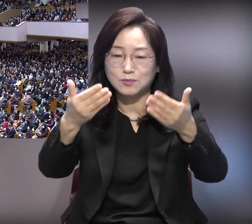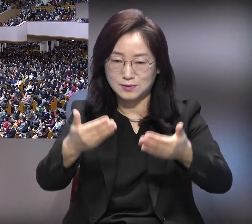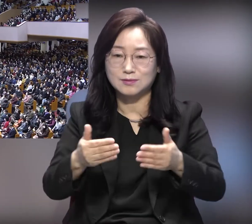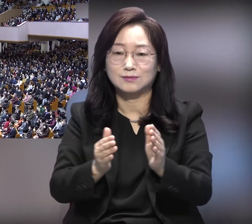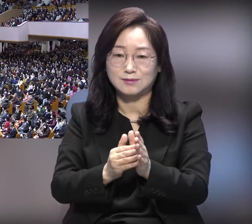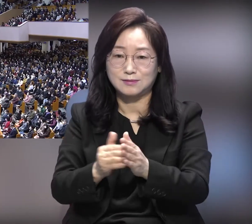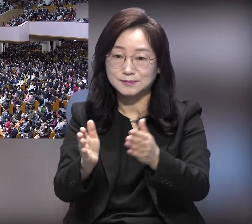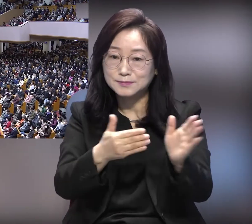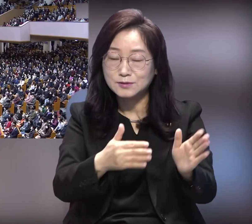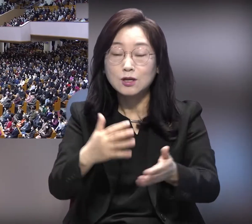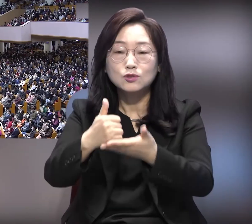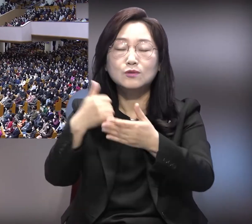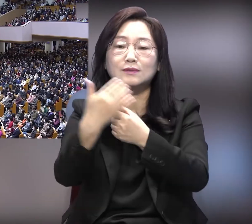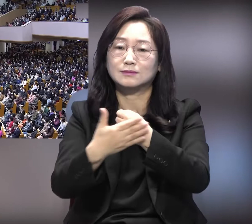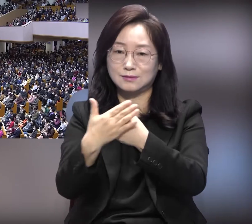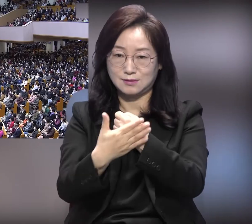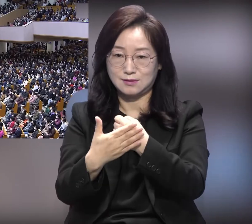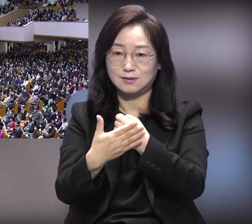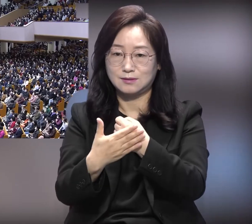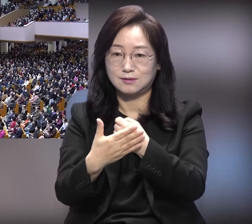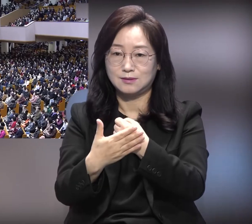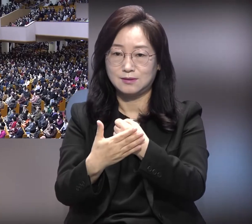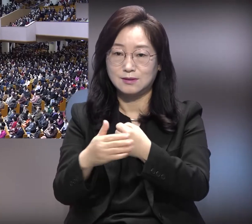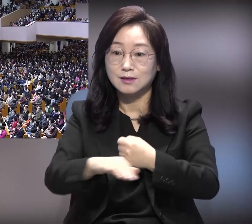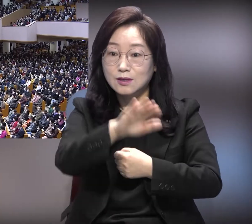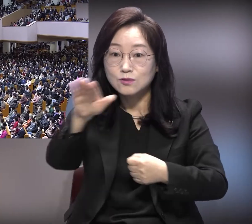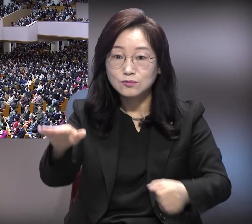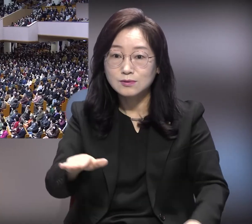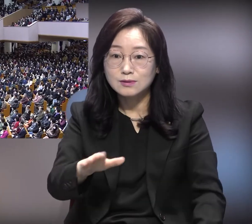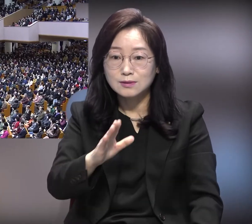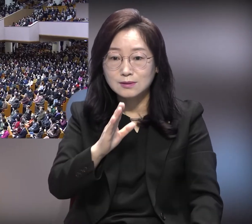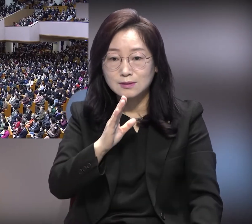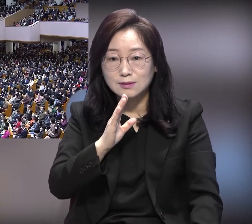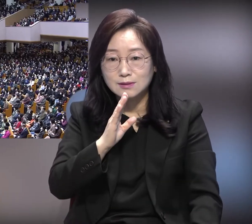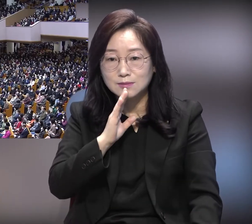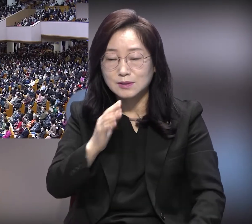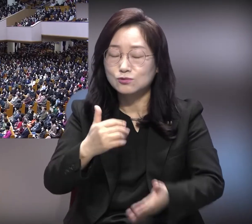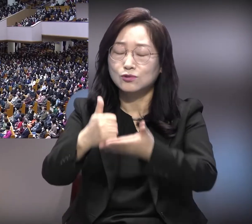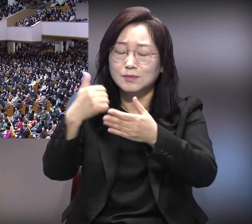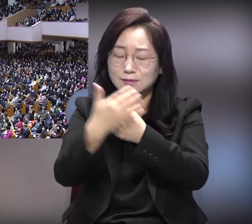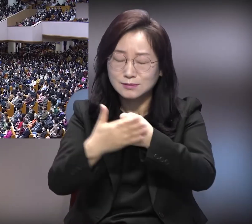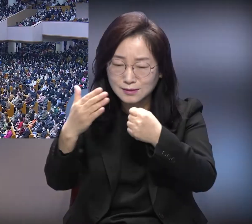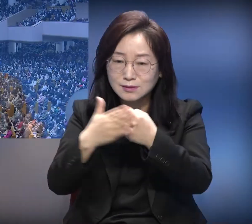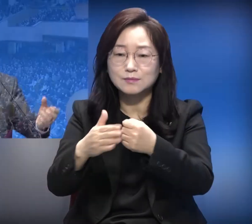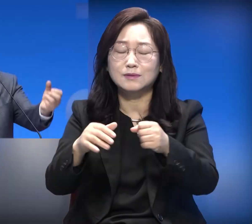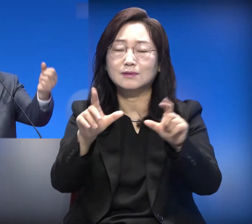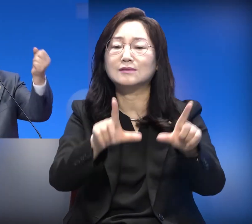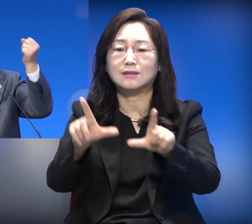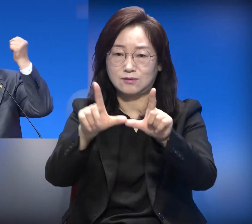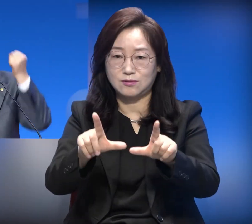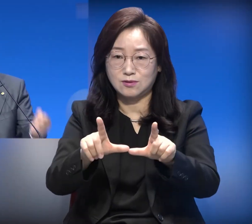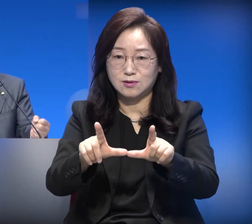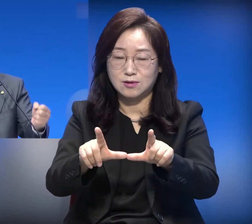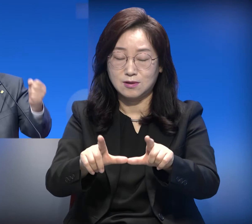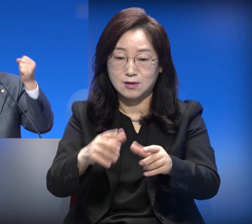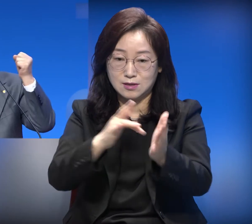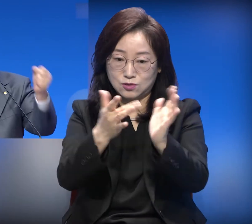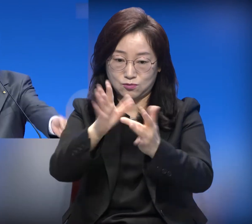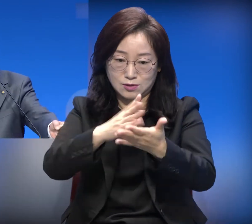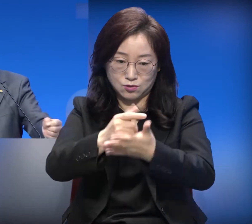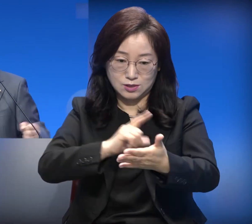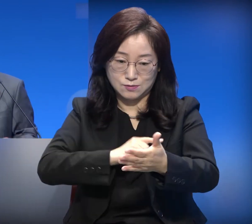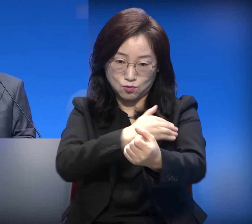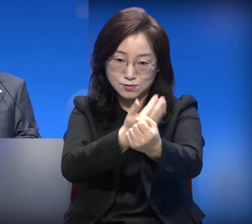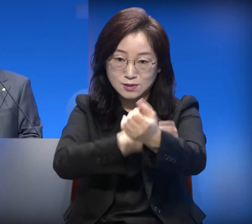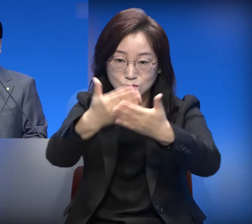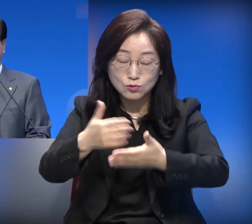이 모든 것이 주님의 은혜입니다. 우리가 걷지 못해서 우리가 걷게 된 것이 바로 주님의 은혜인 것입니다. 우리가 예수 그리스도의 이름에 권세를 준 것이 주님의